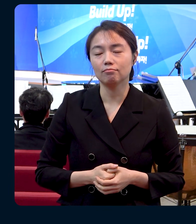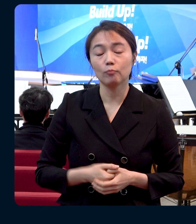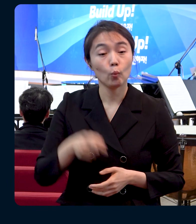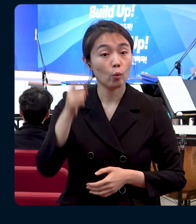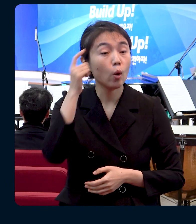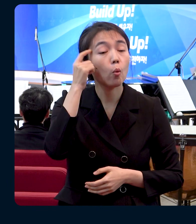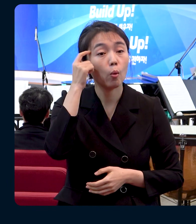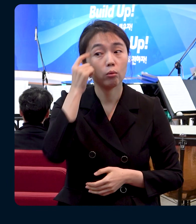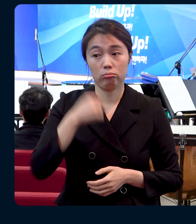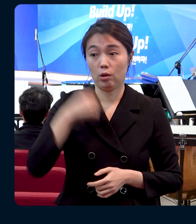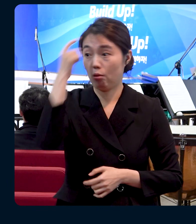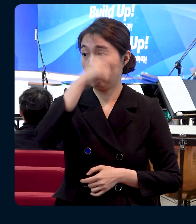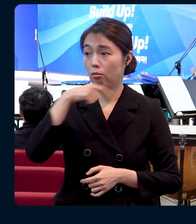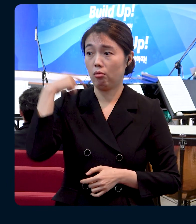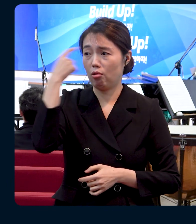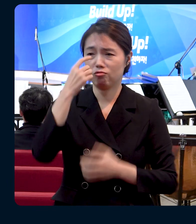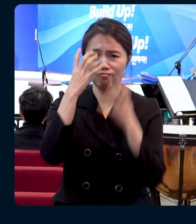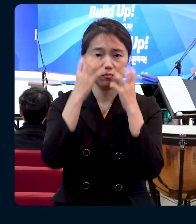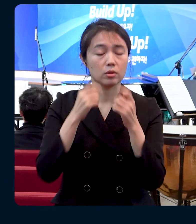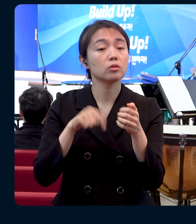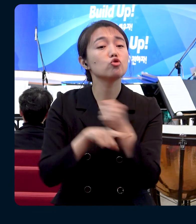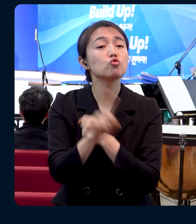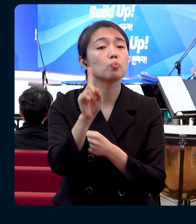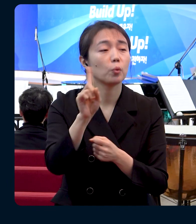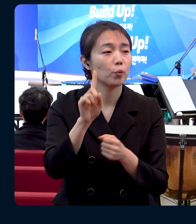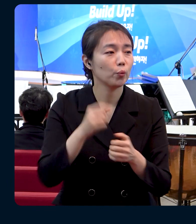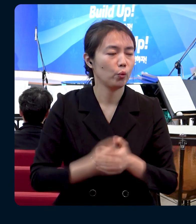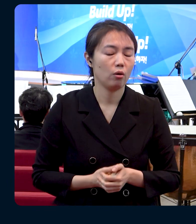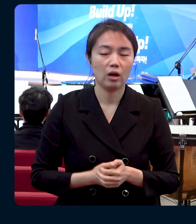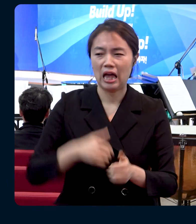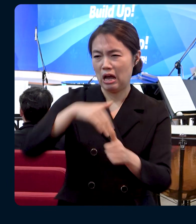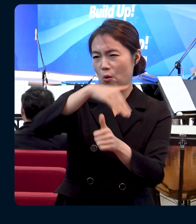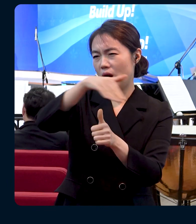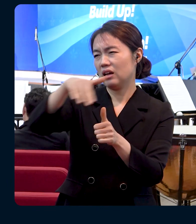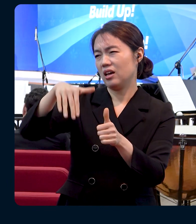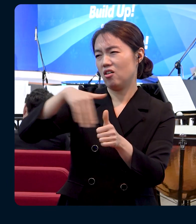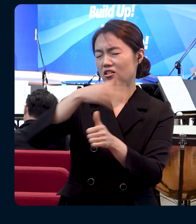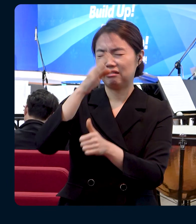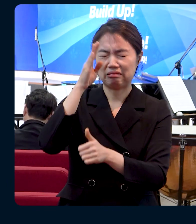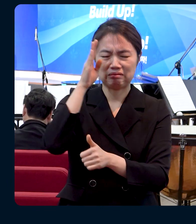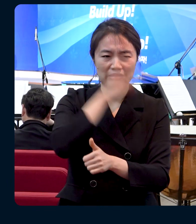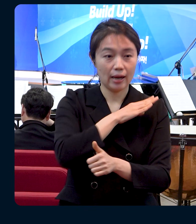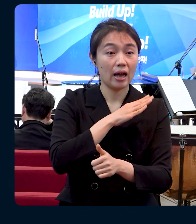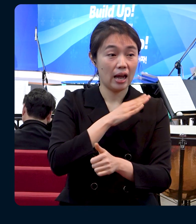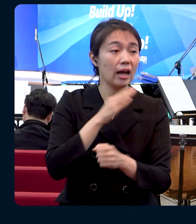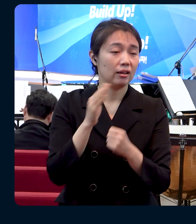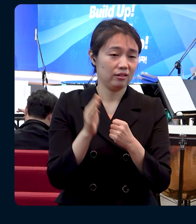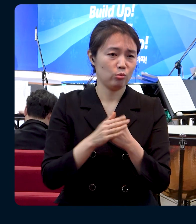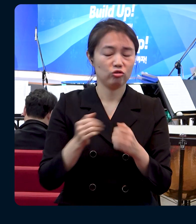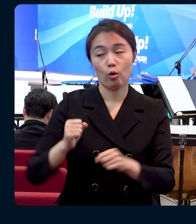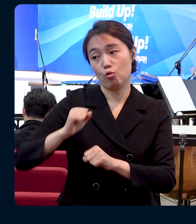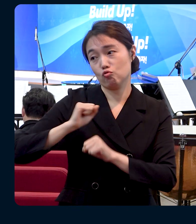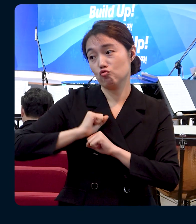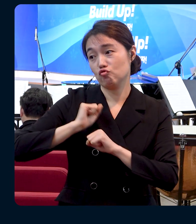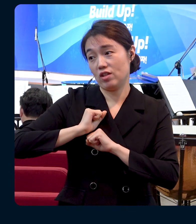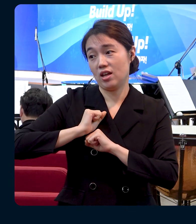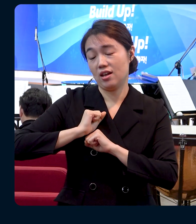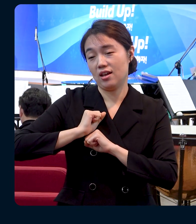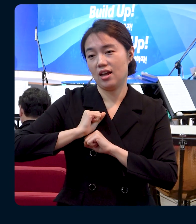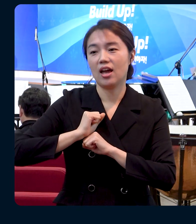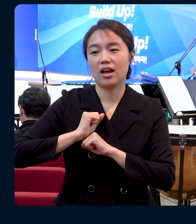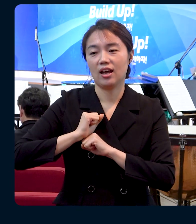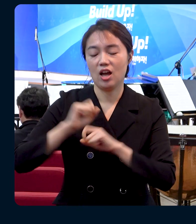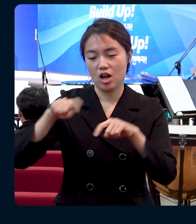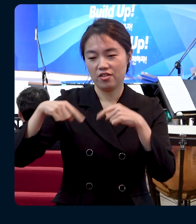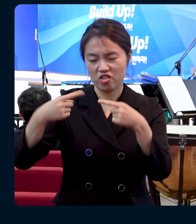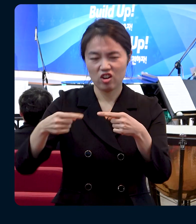왜 그러는가? 이유는 그렇죠, 환경 자체가 너무 열악했죠. 군대 훈련받는